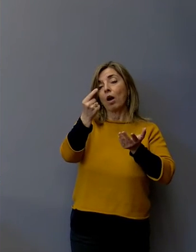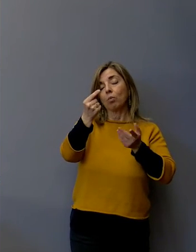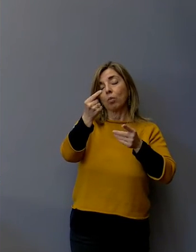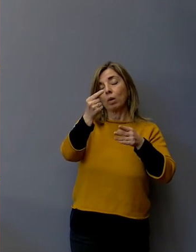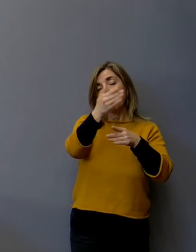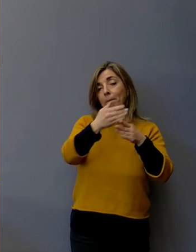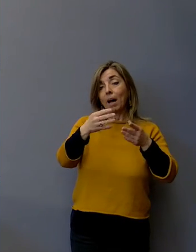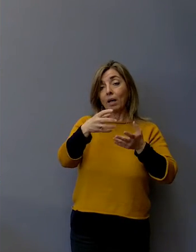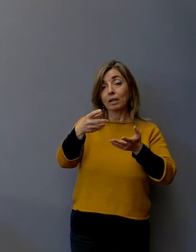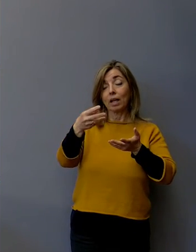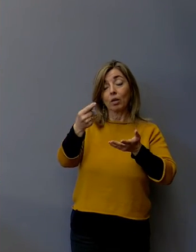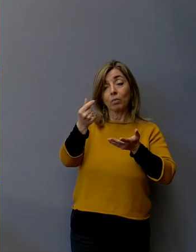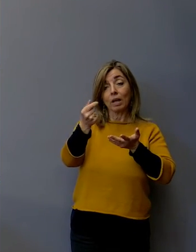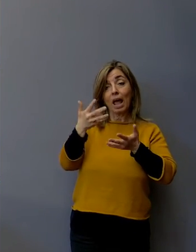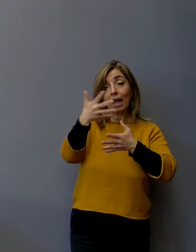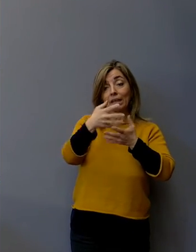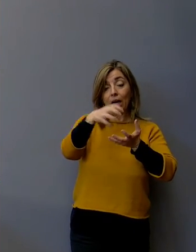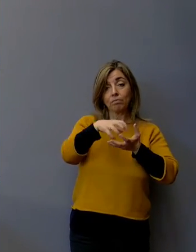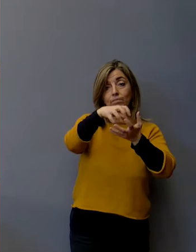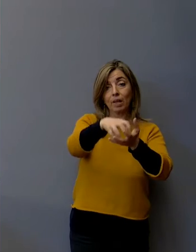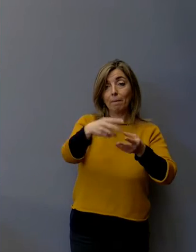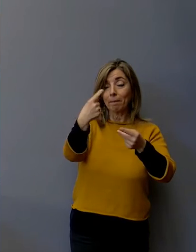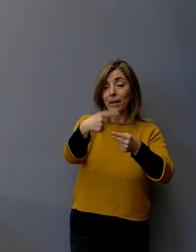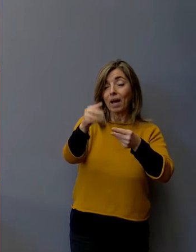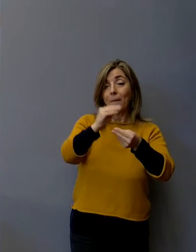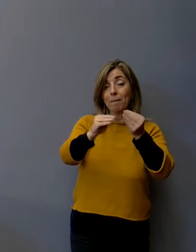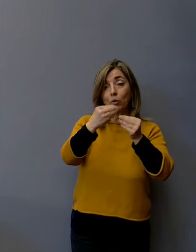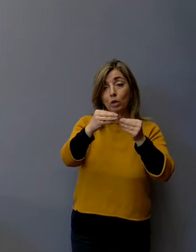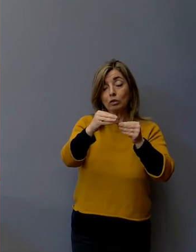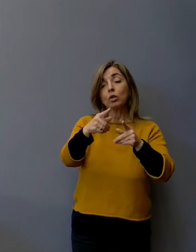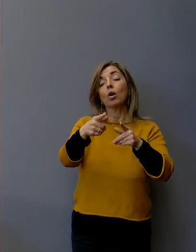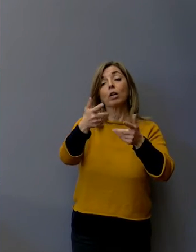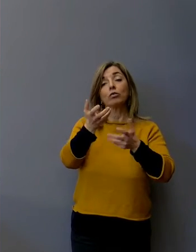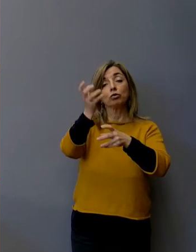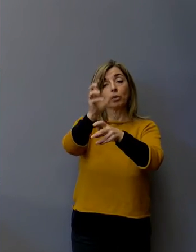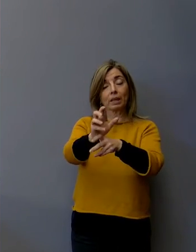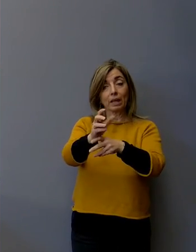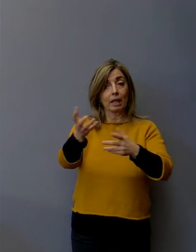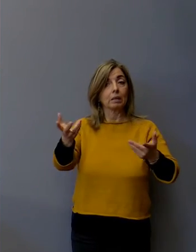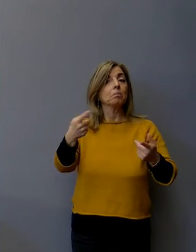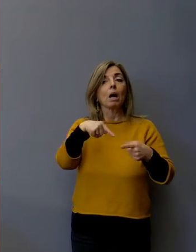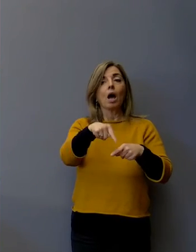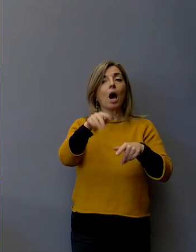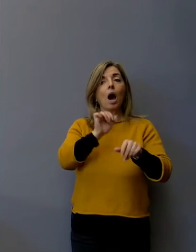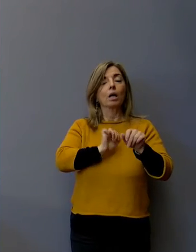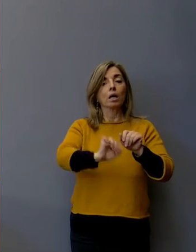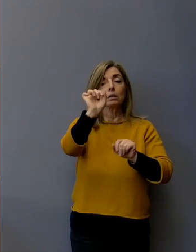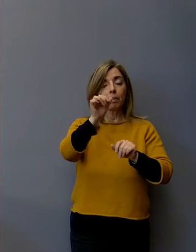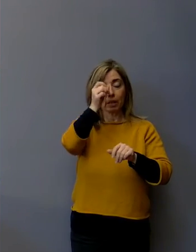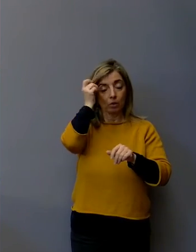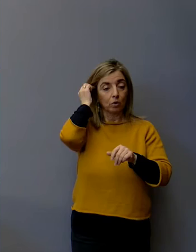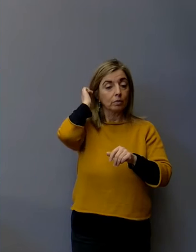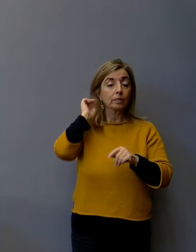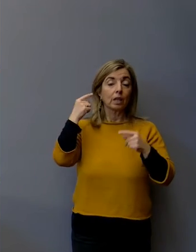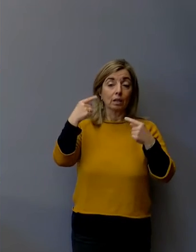manutenzione ci preoccupa che il debito del comune diminuisca ma meno del previsto mi riferisco alle previsioni che erano contenute nel primo